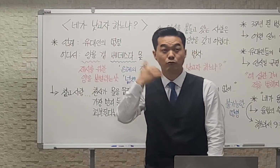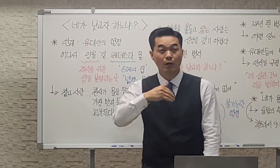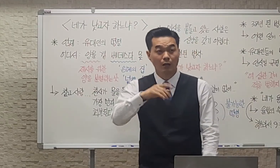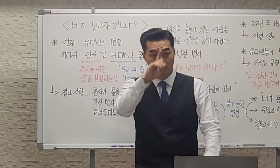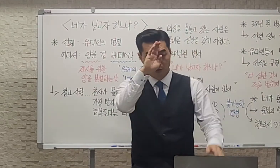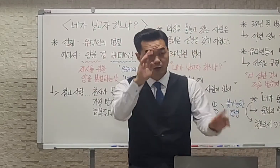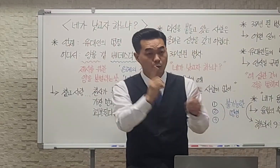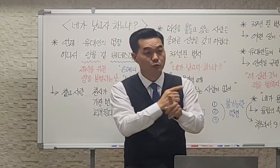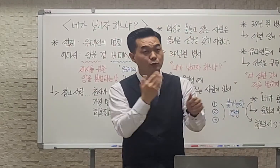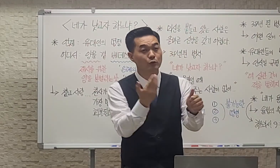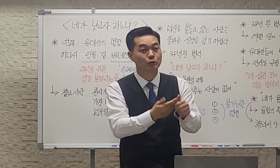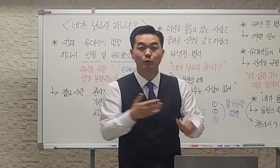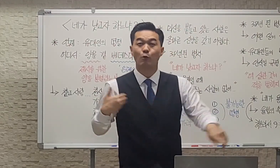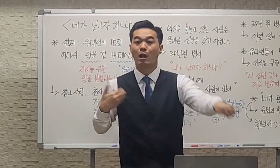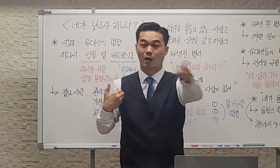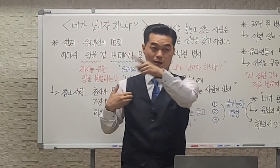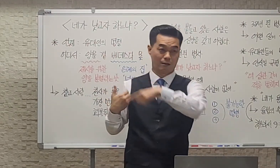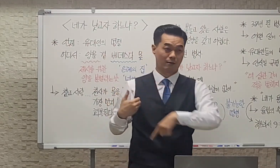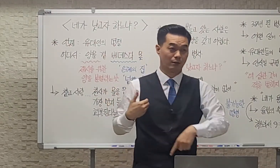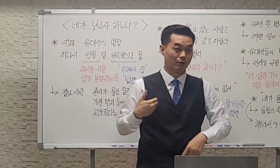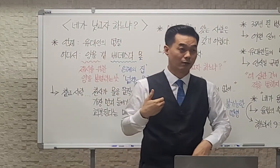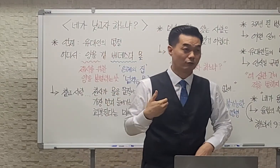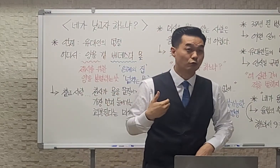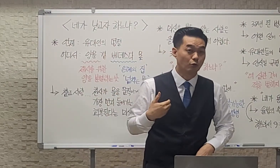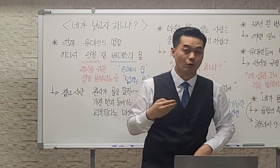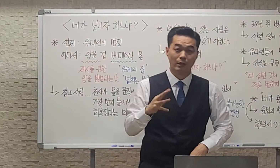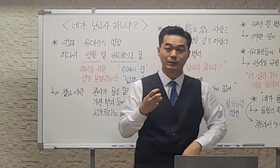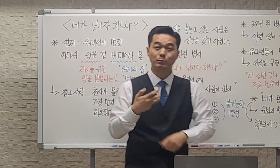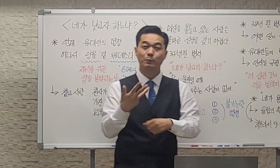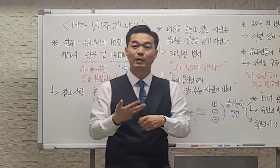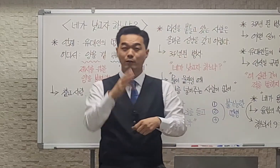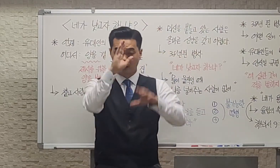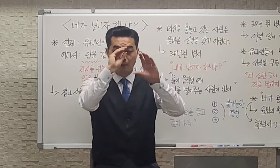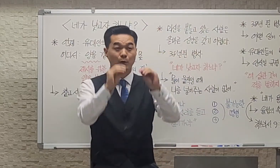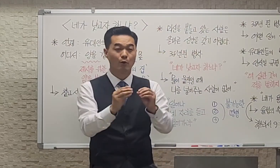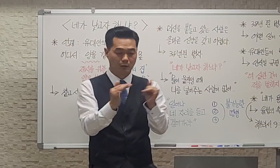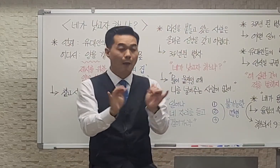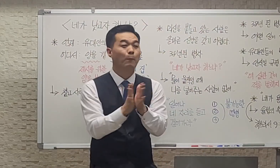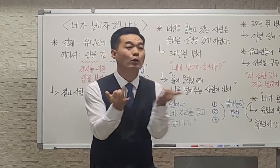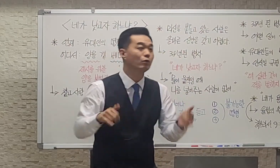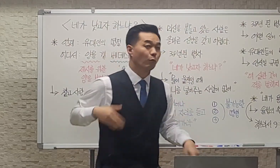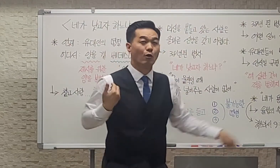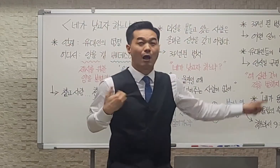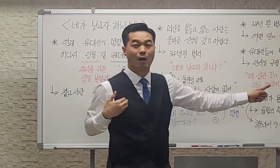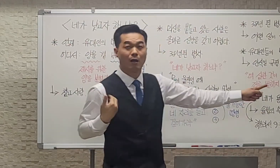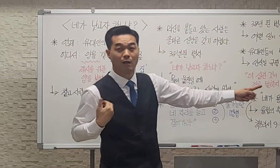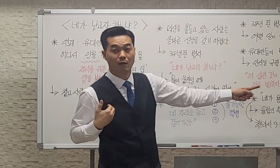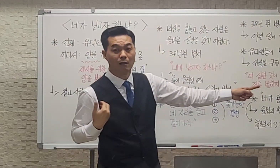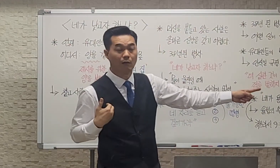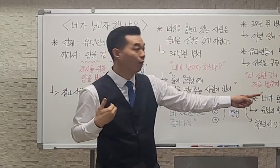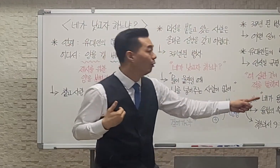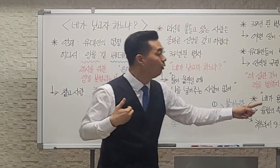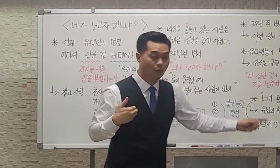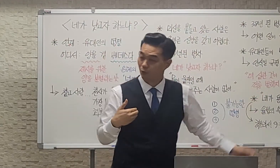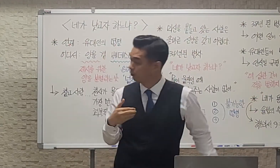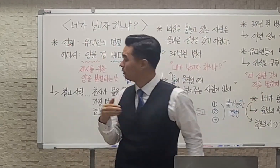누가 고쳐줬는지도 몰라. 누구도 38년 병 본인도 몰라. 어디